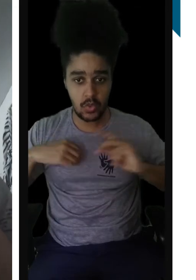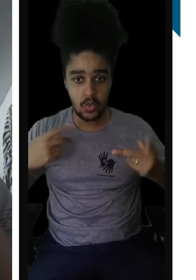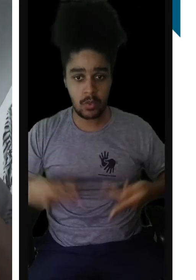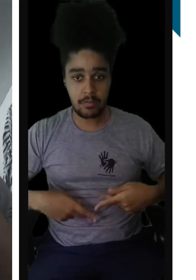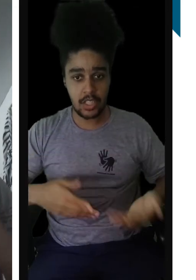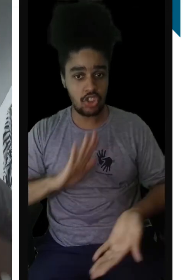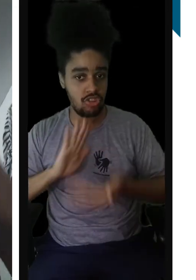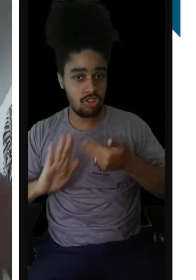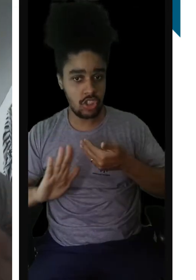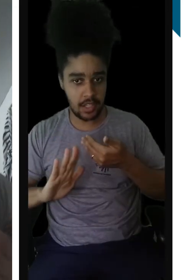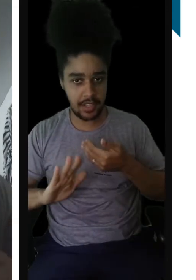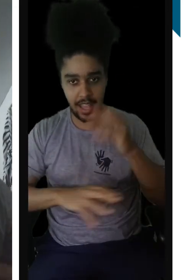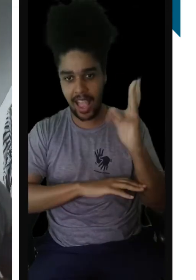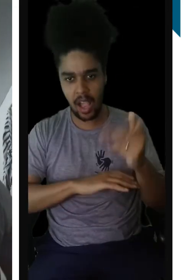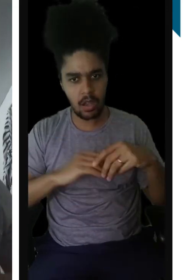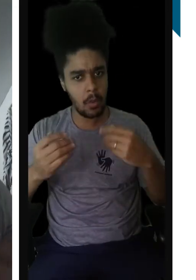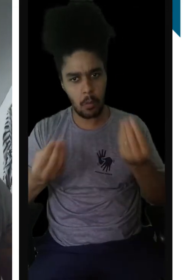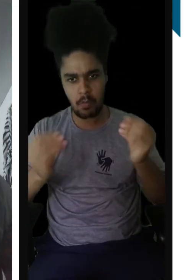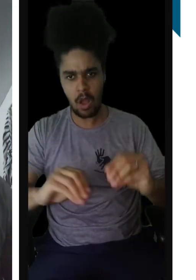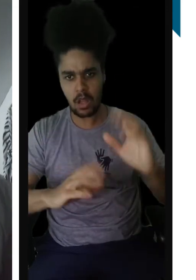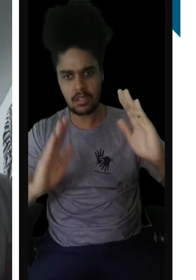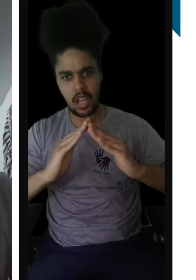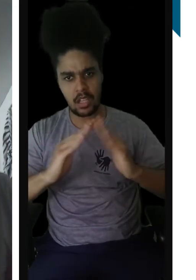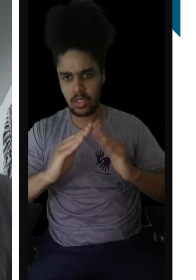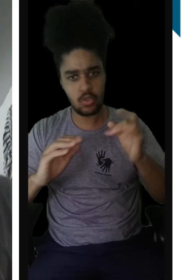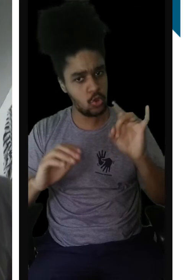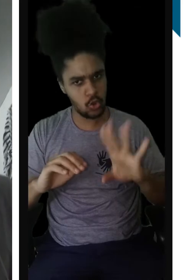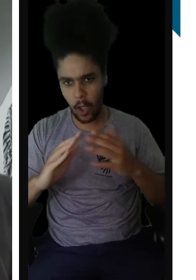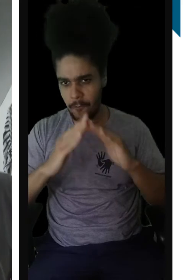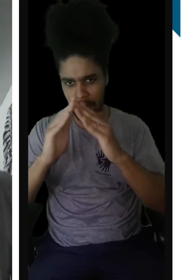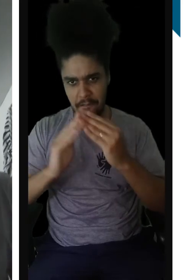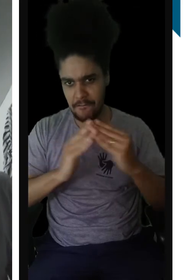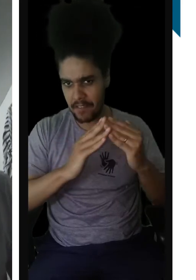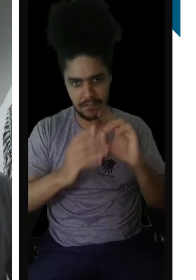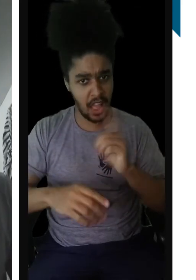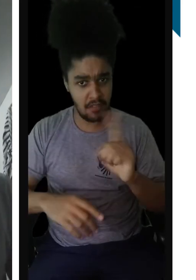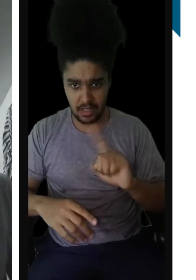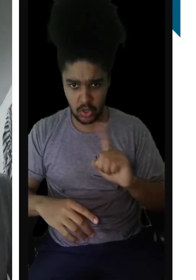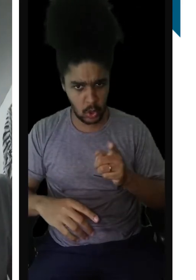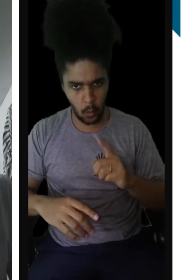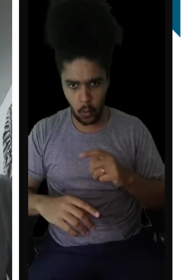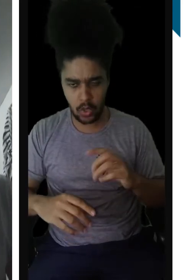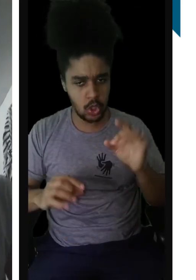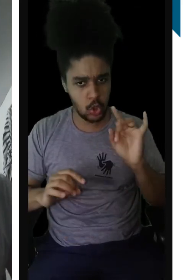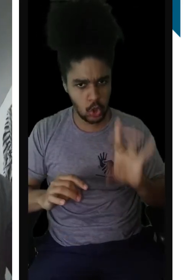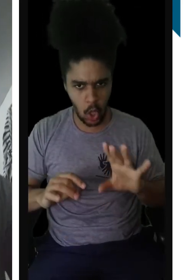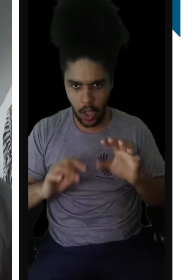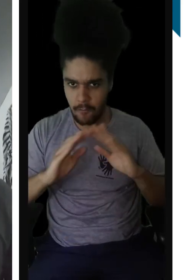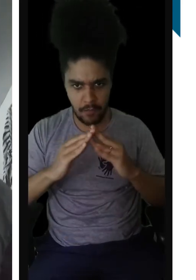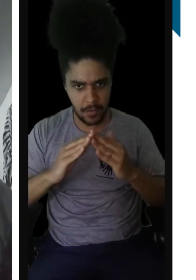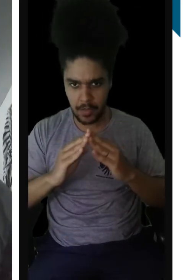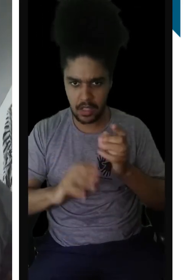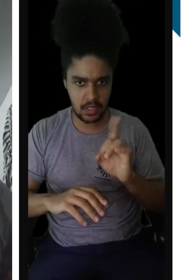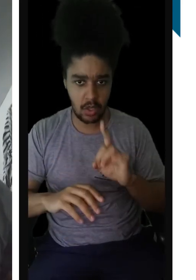vegetação natural e ocupa com casa, e aí não é só a favela, né? Não é só o bairro de